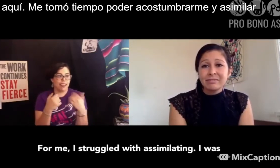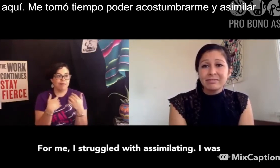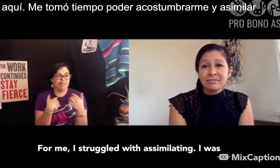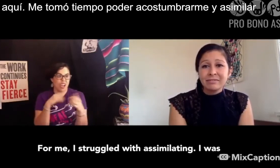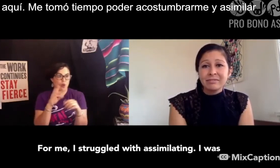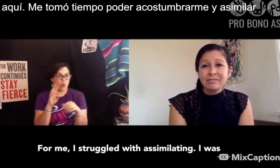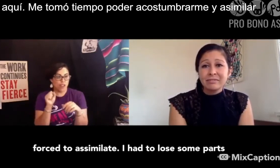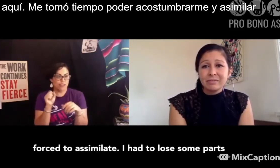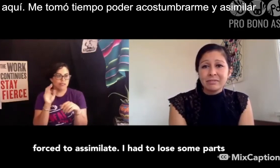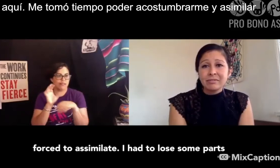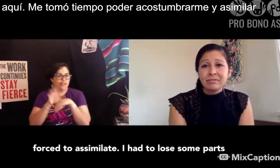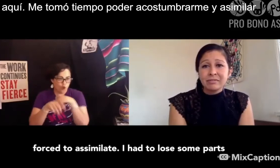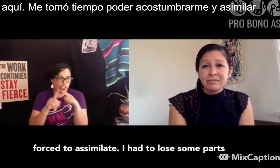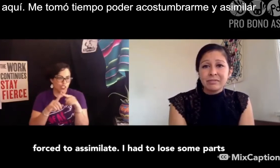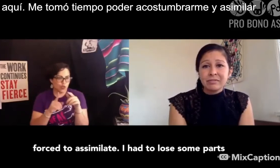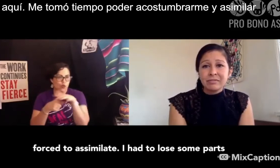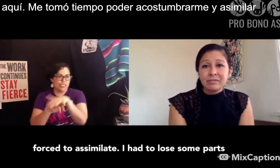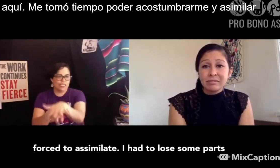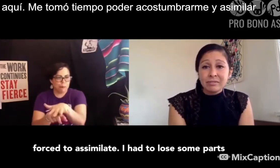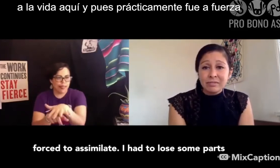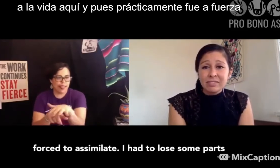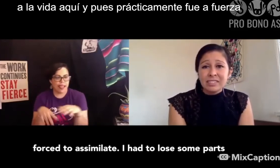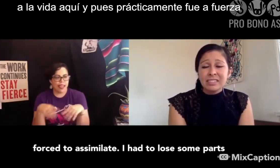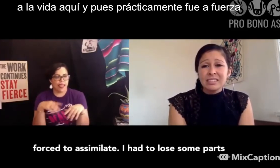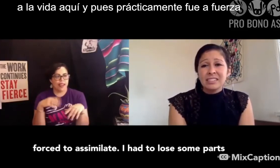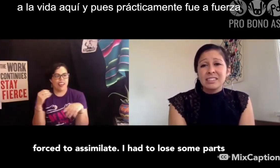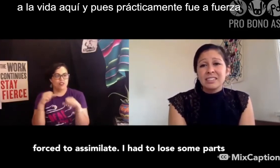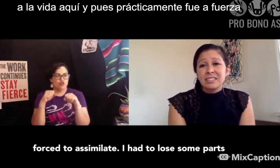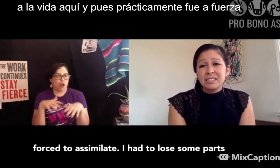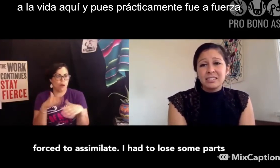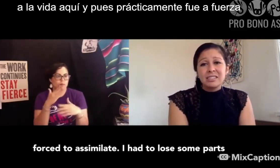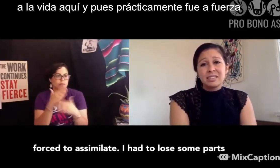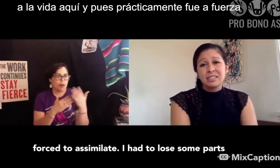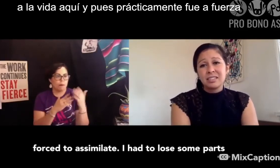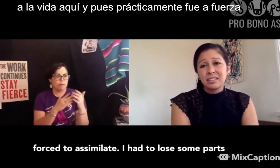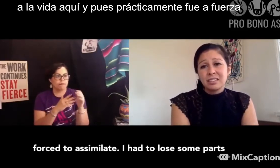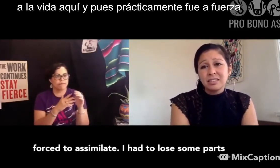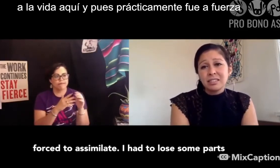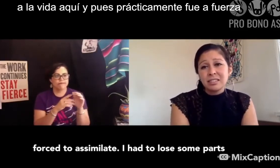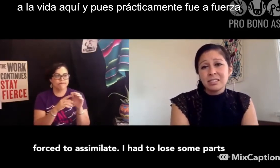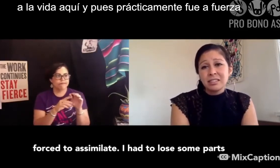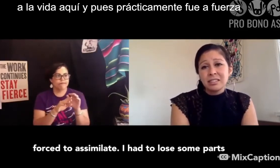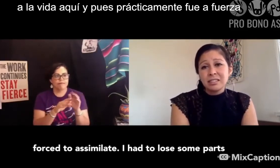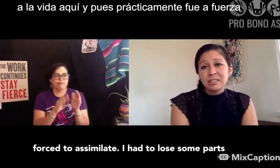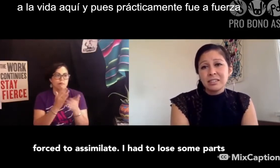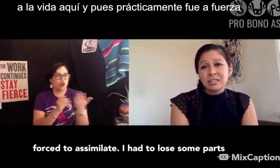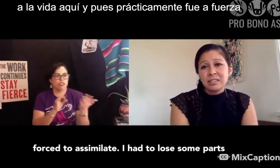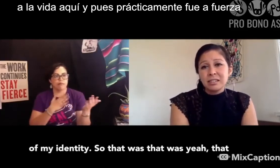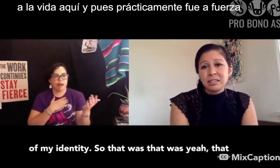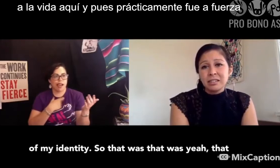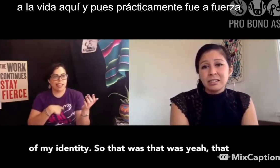tomó tiempo poder acostumbrarme y asimilar a la vida aquí. Y pues